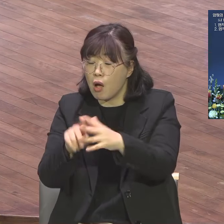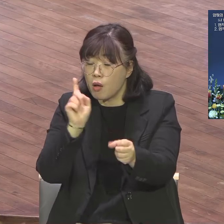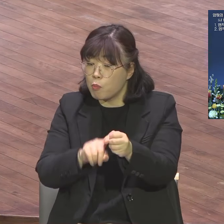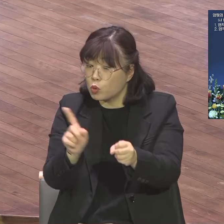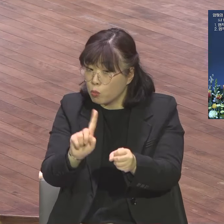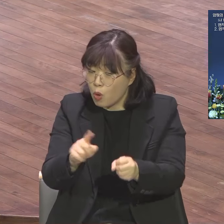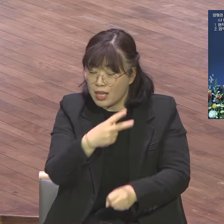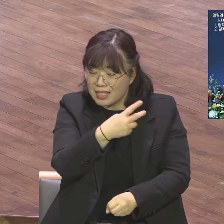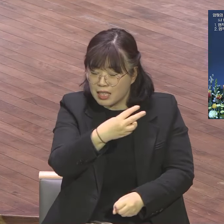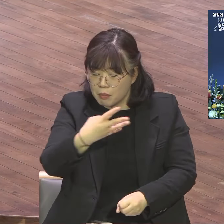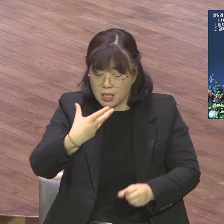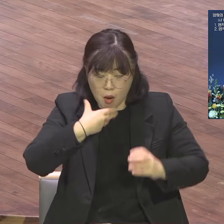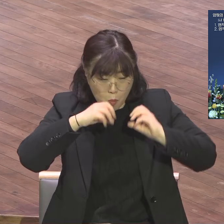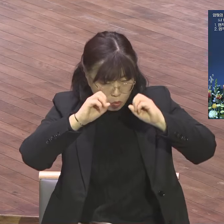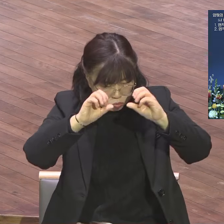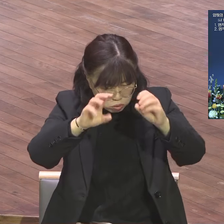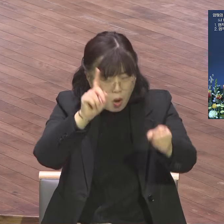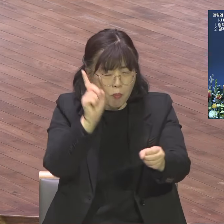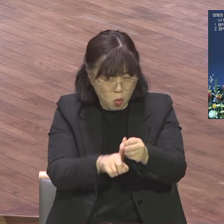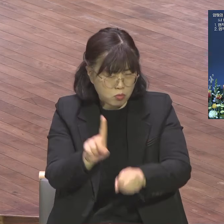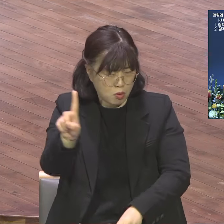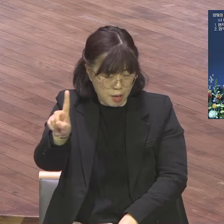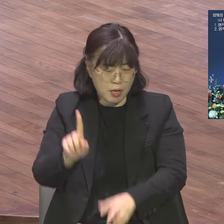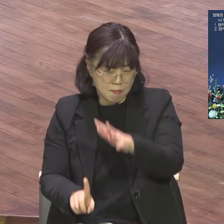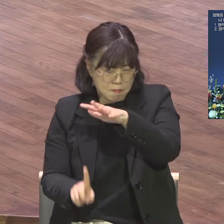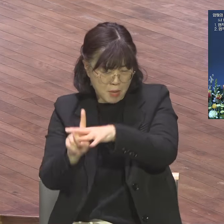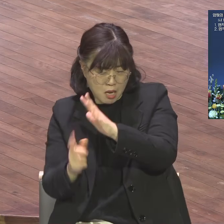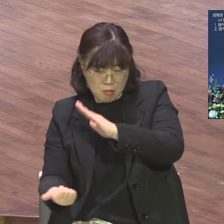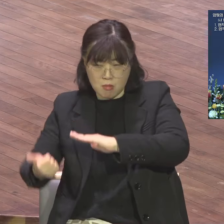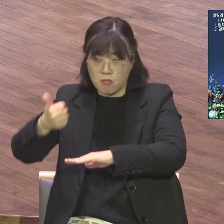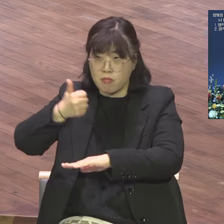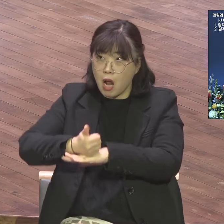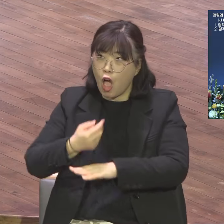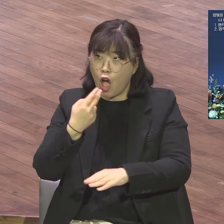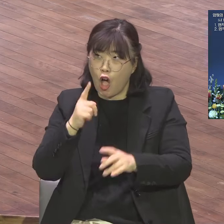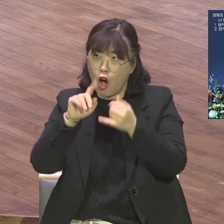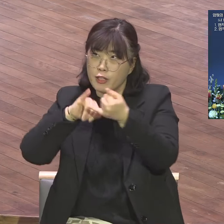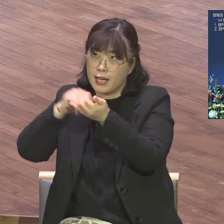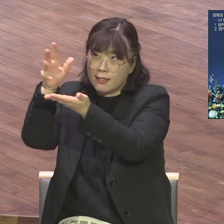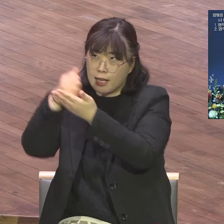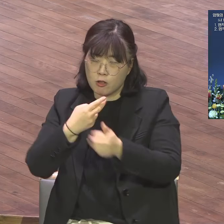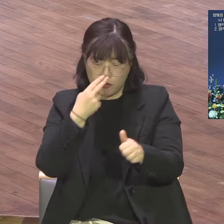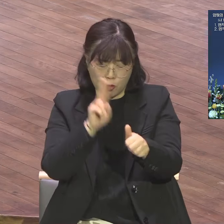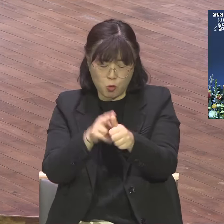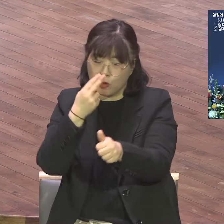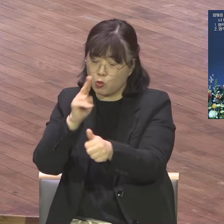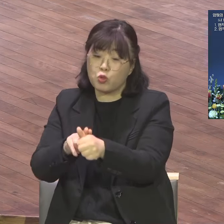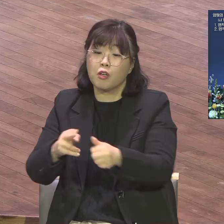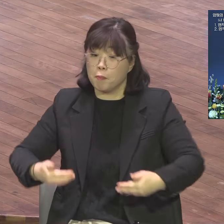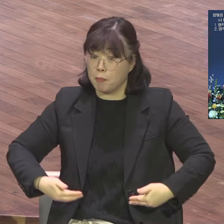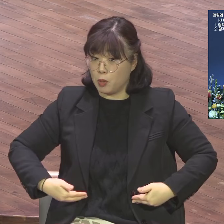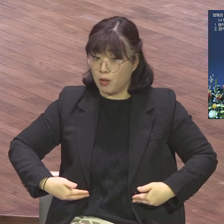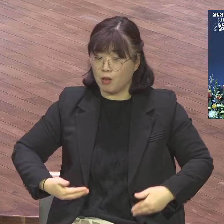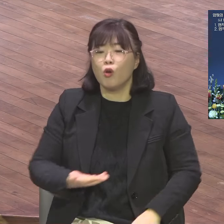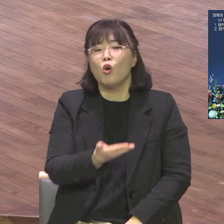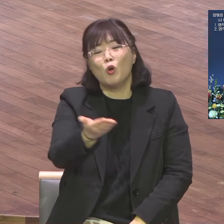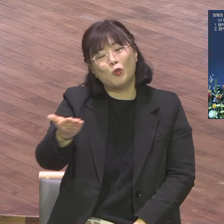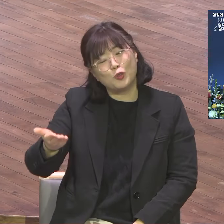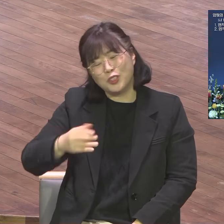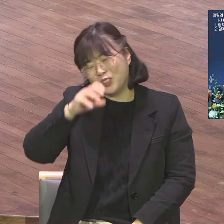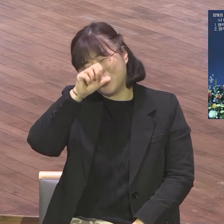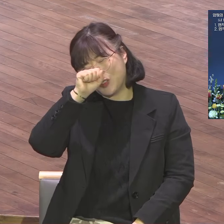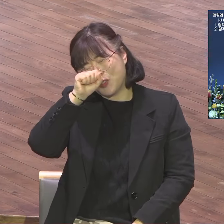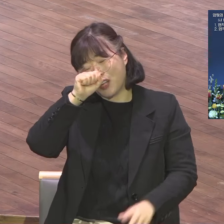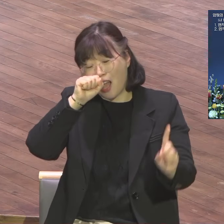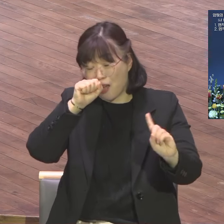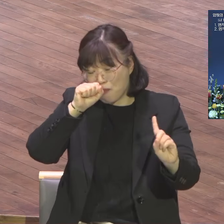수 있도록, 영원한 망대를 세우는 언약들 도전하자고 후대들이. 근데 우리 교회는 후대들이 엄청 많아요. 후대들이